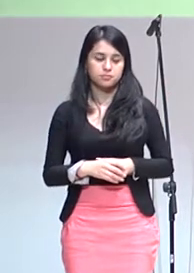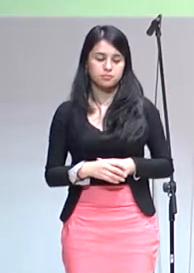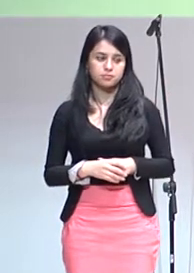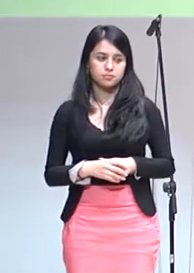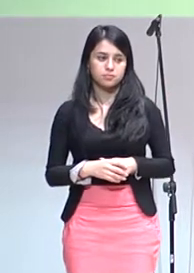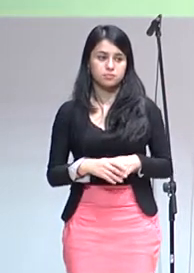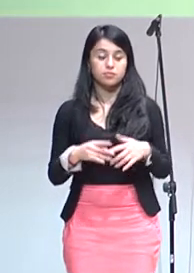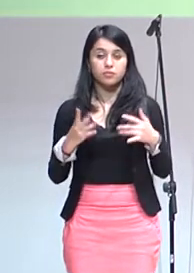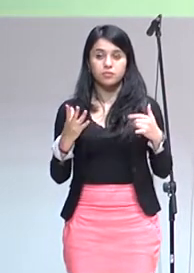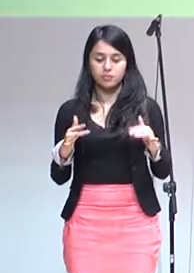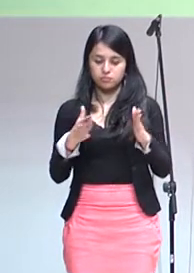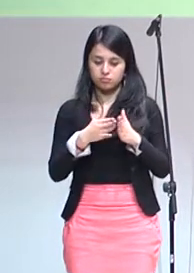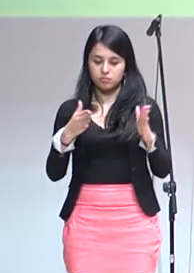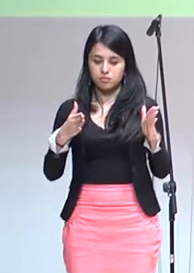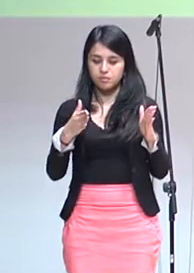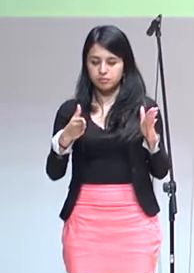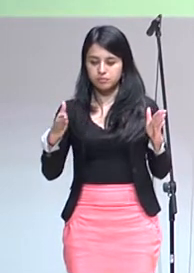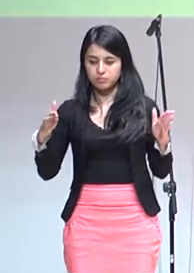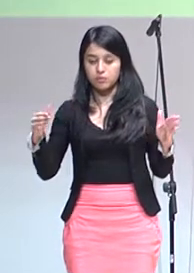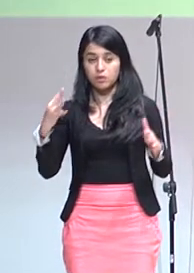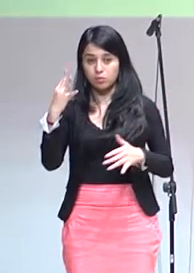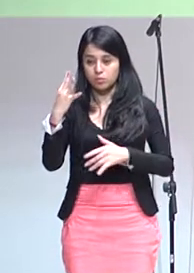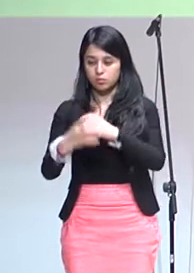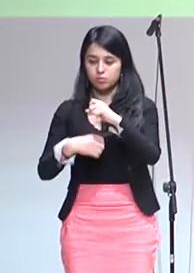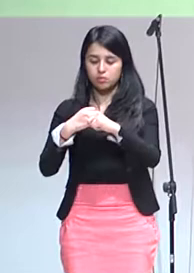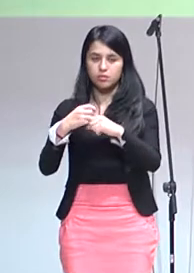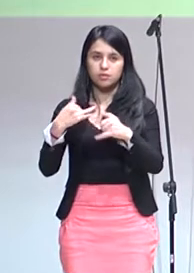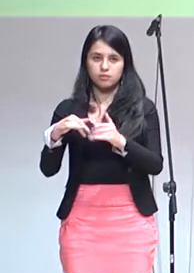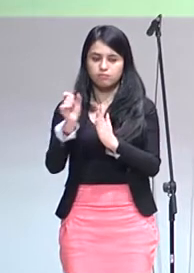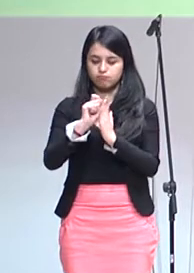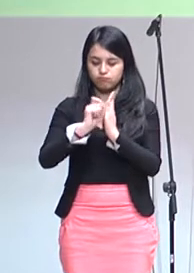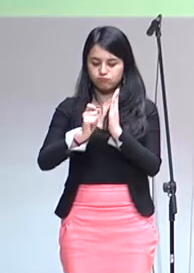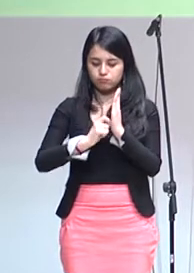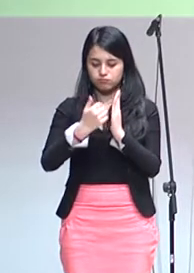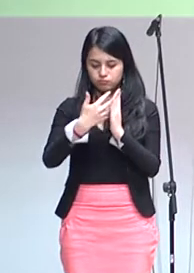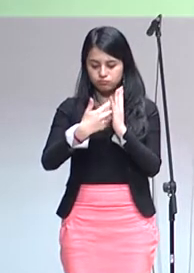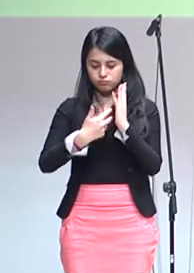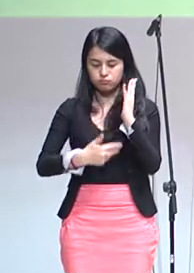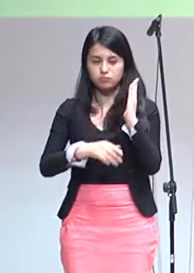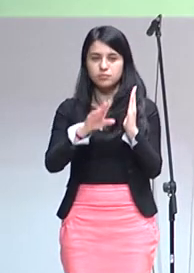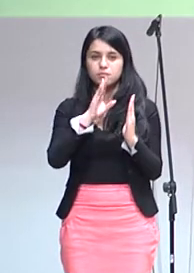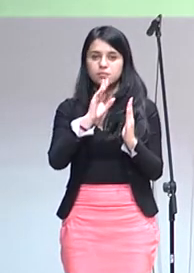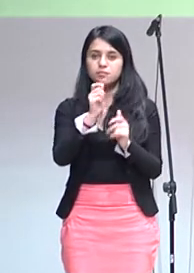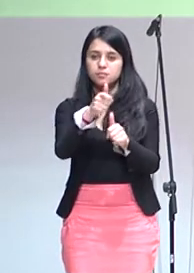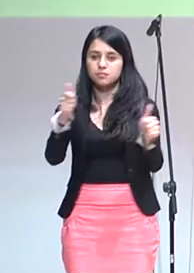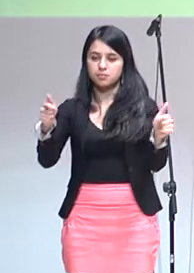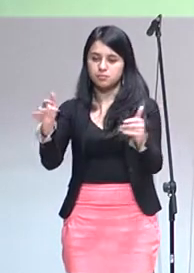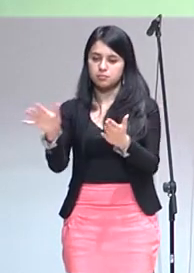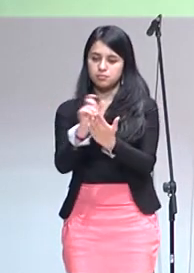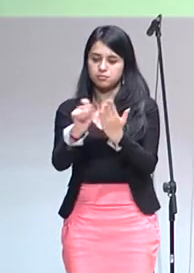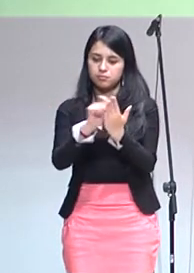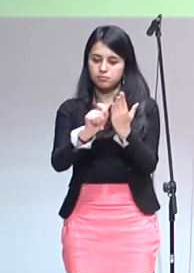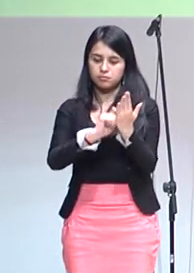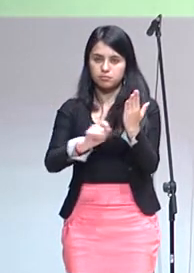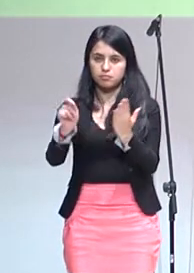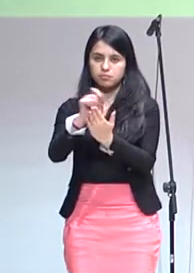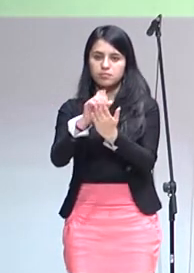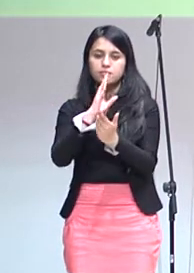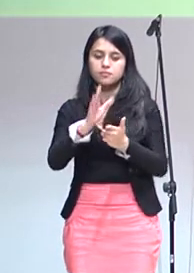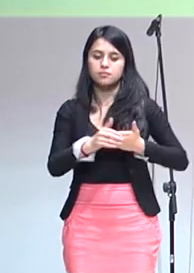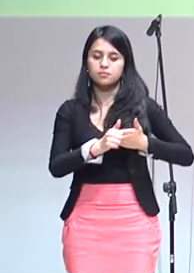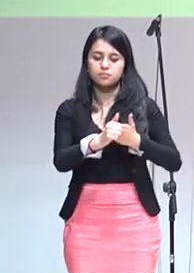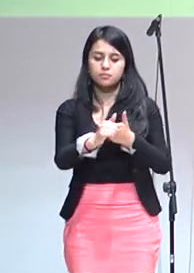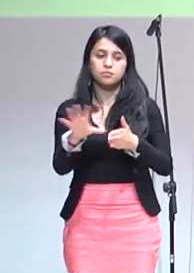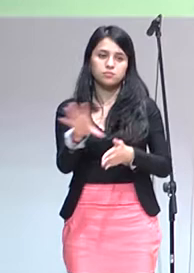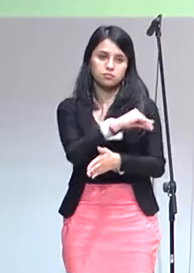El cuarto año ya teníamos una monografía de 100 páginas escrita por los chicos, por supuesto con la orientación de